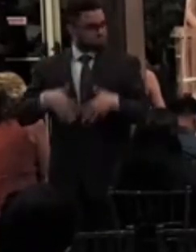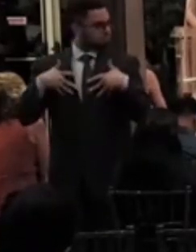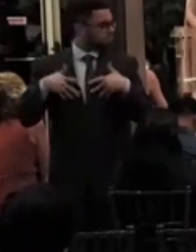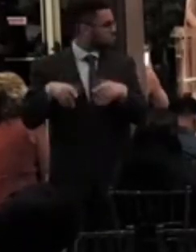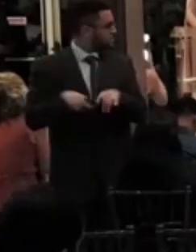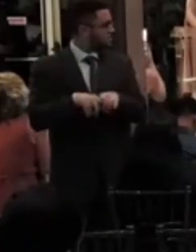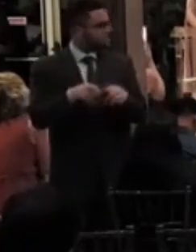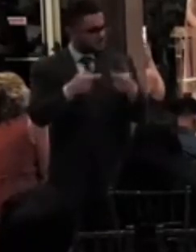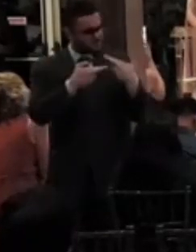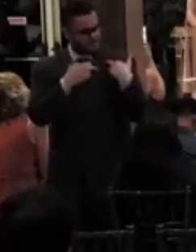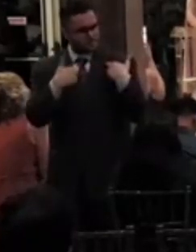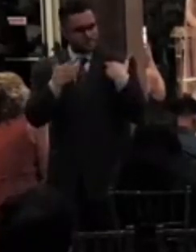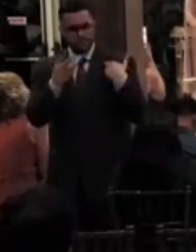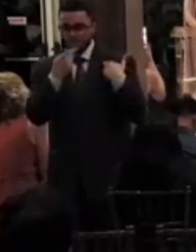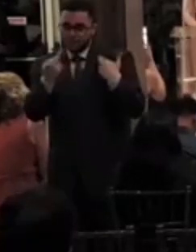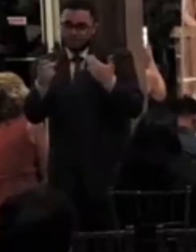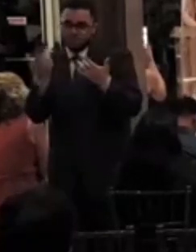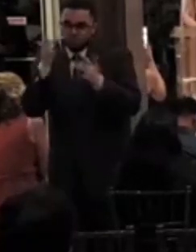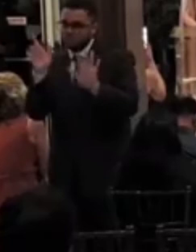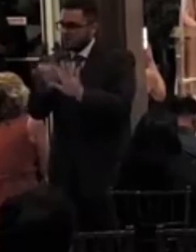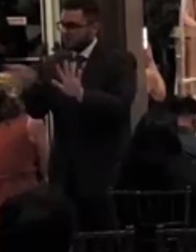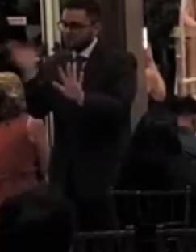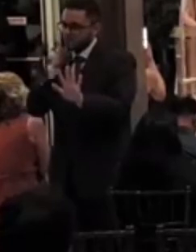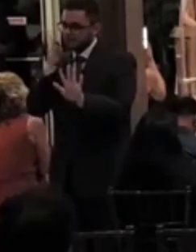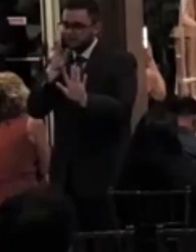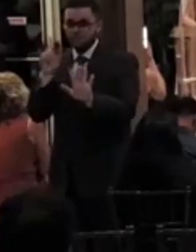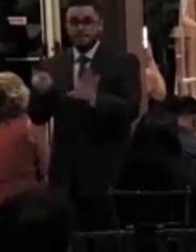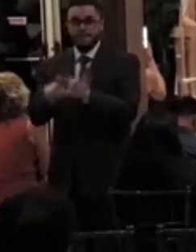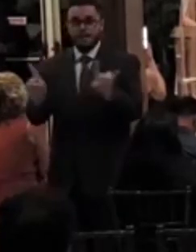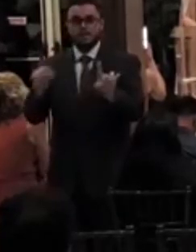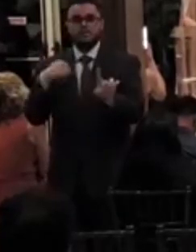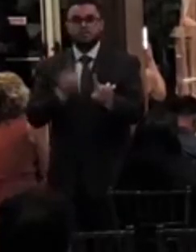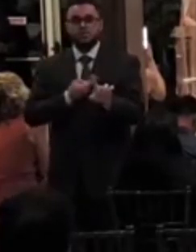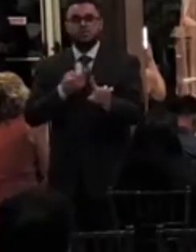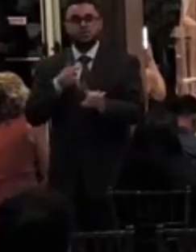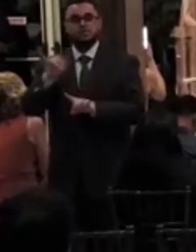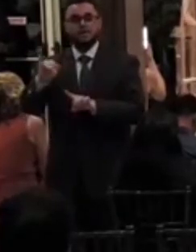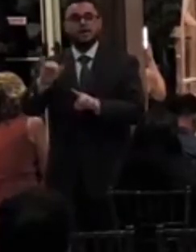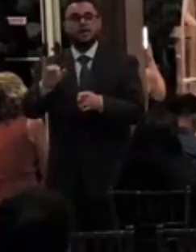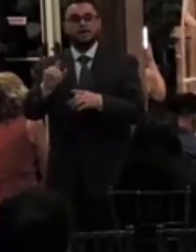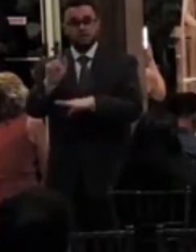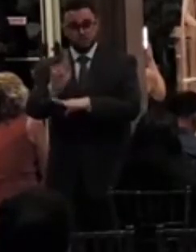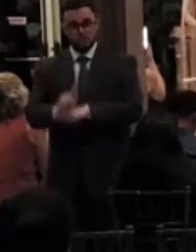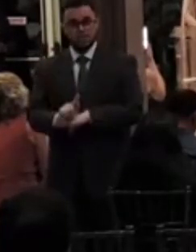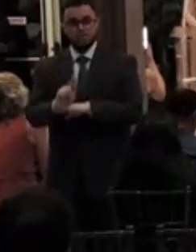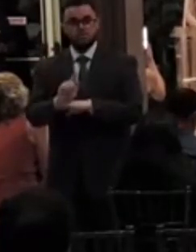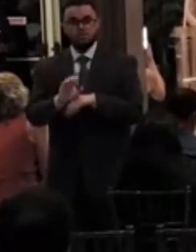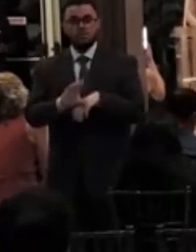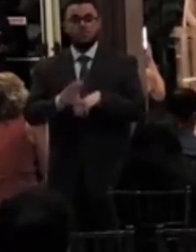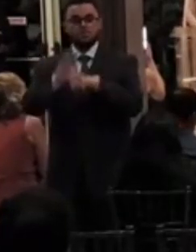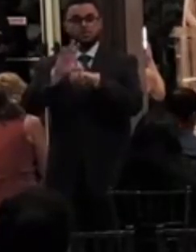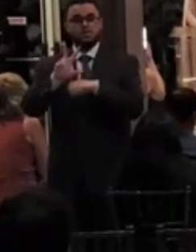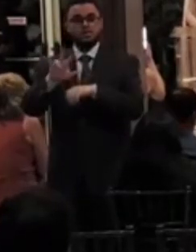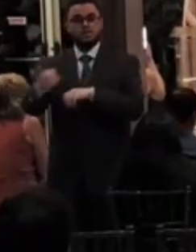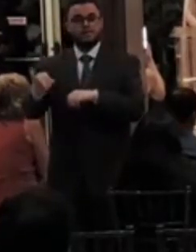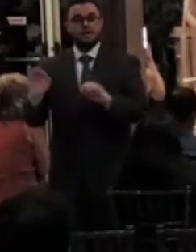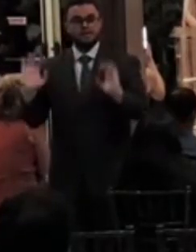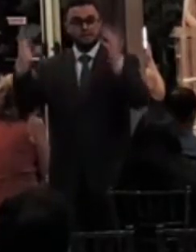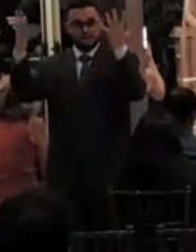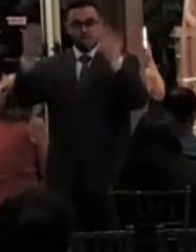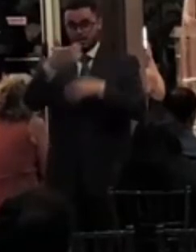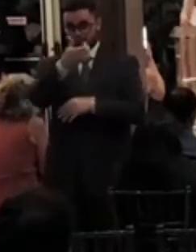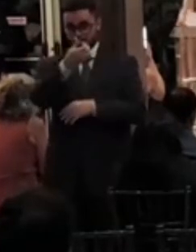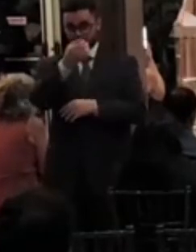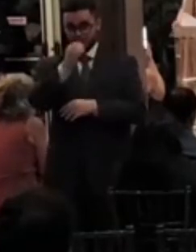vocês, não sei se vocês já sabem, mas nós seremos a gestão do Conselho que celebrará os 60 anos